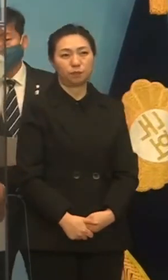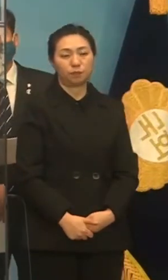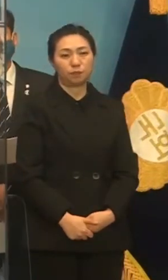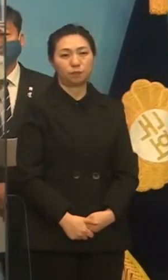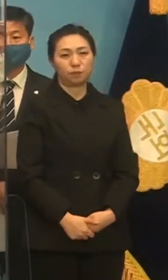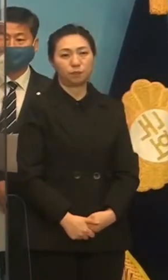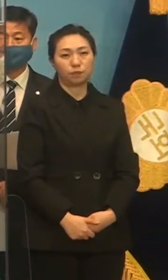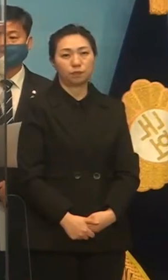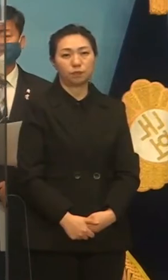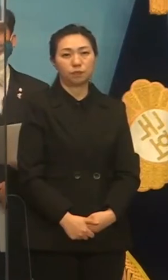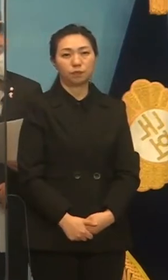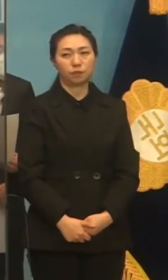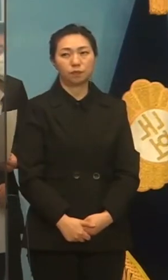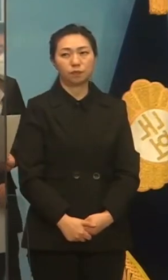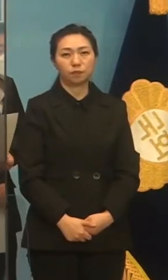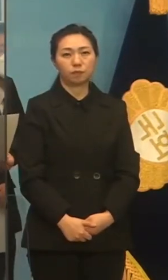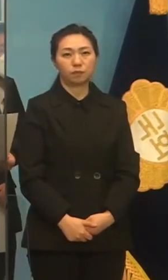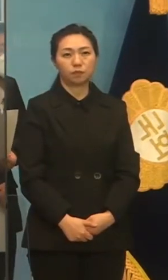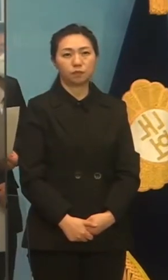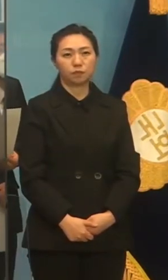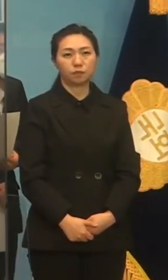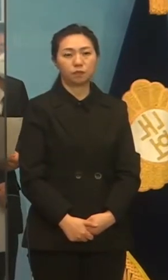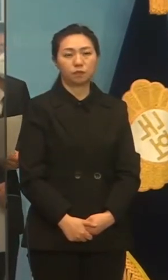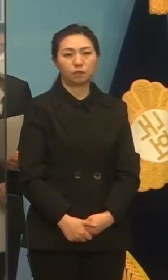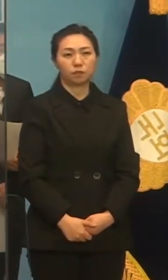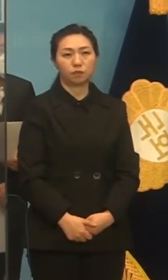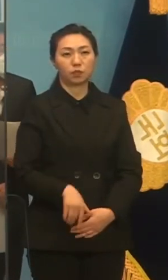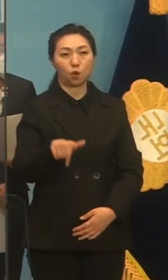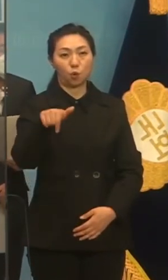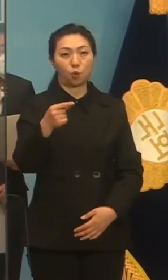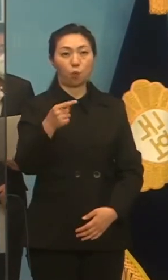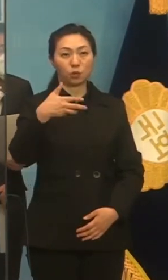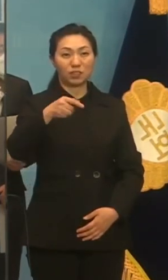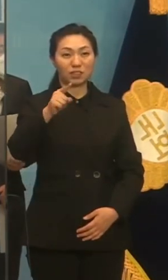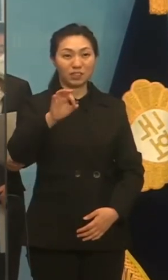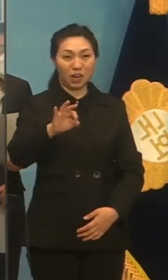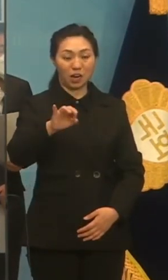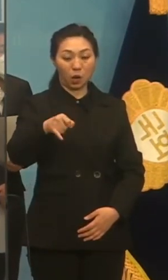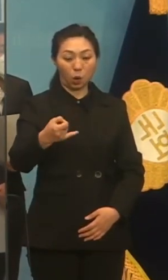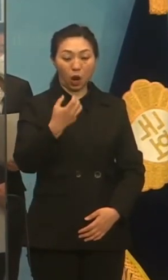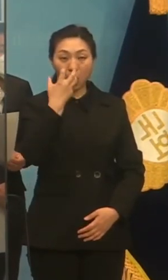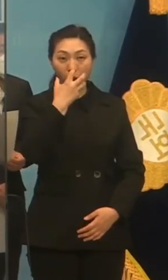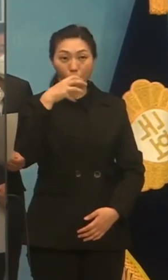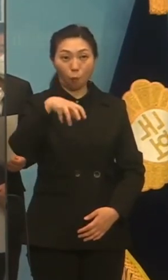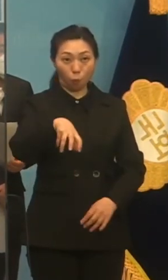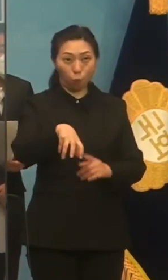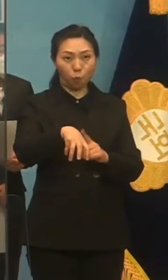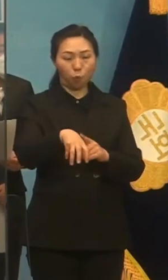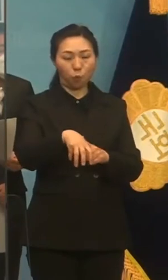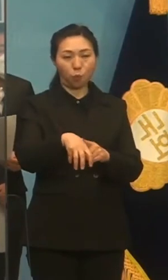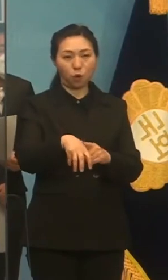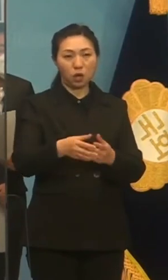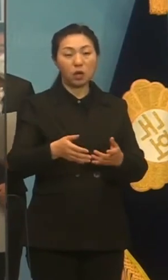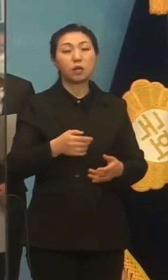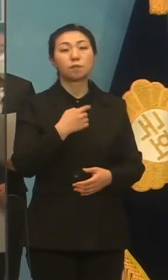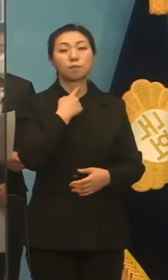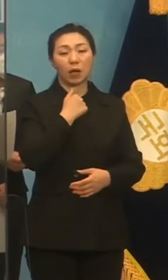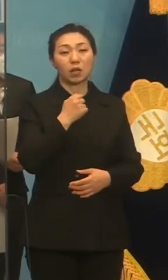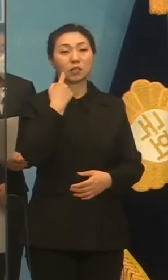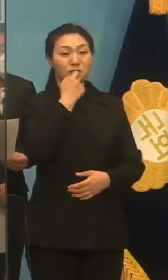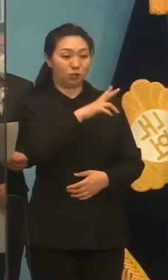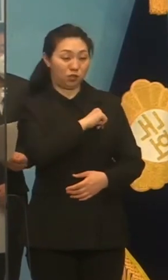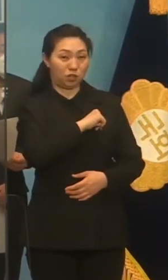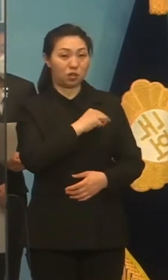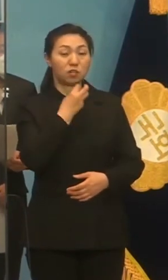에 적장 출신 국회의원 될 아아 저는 서울시에서